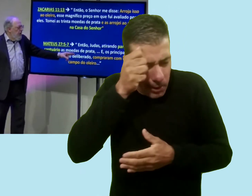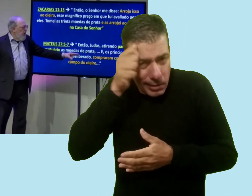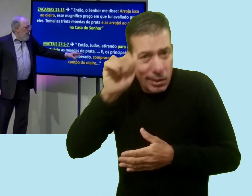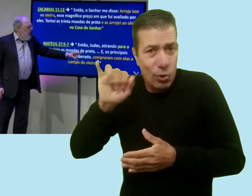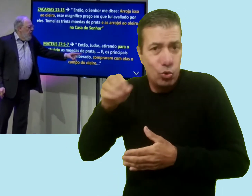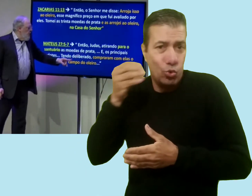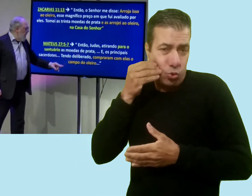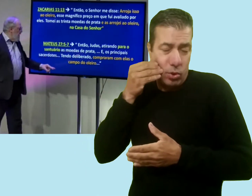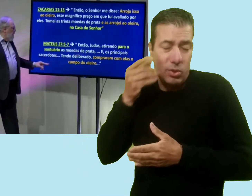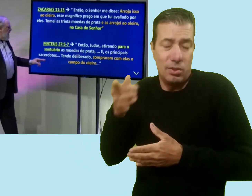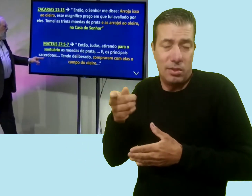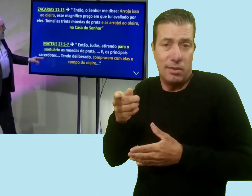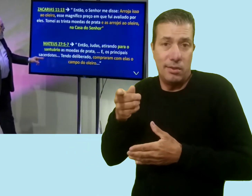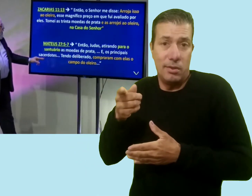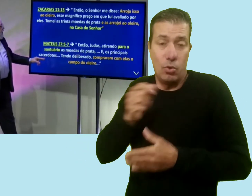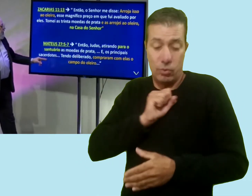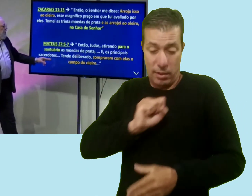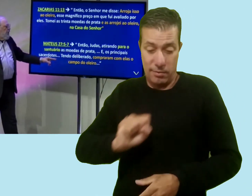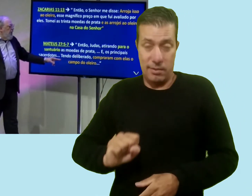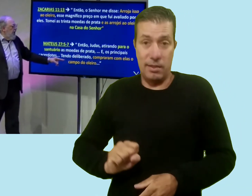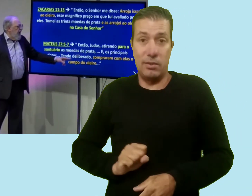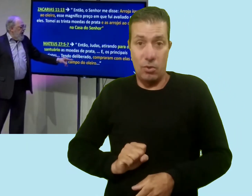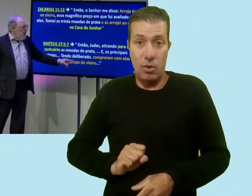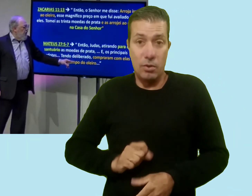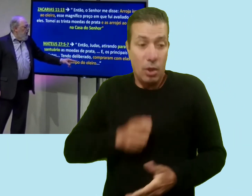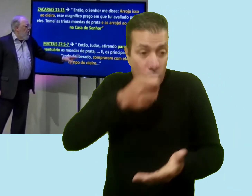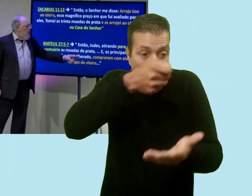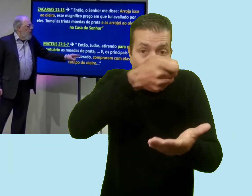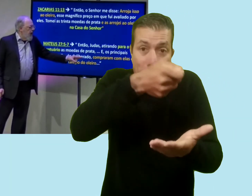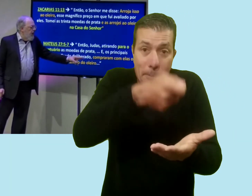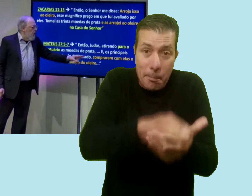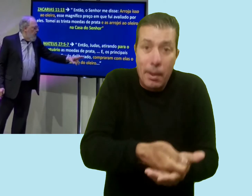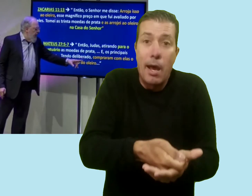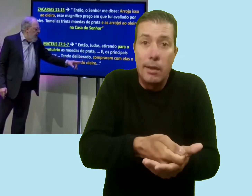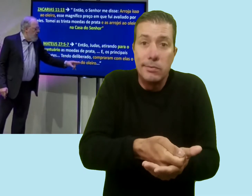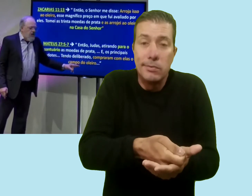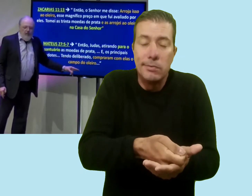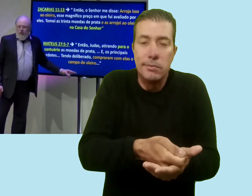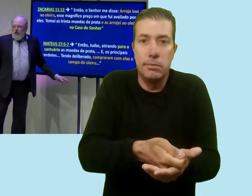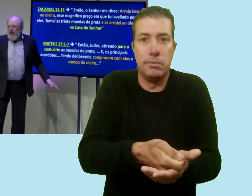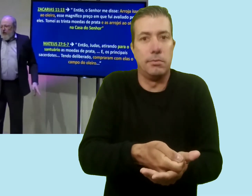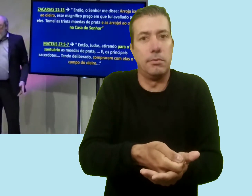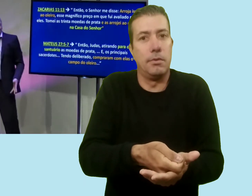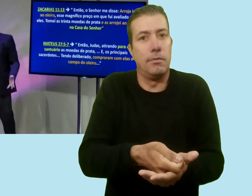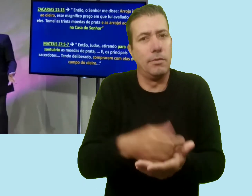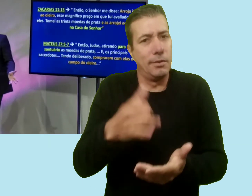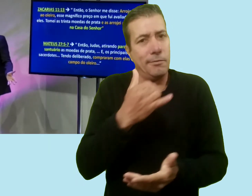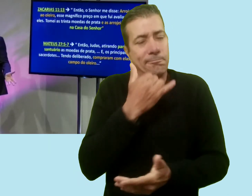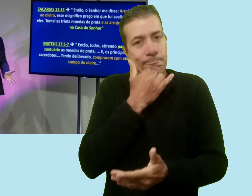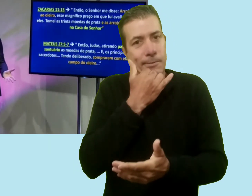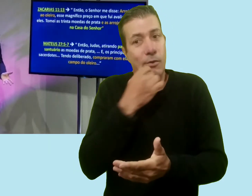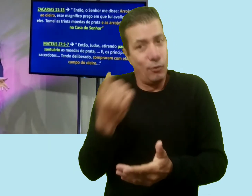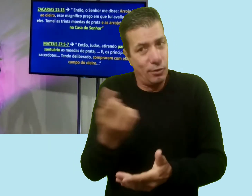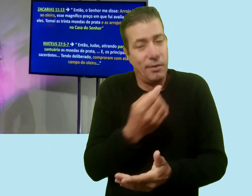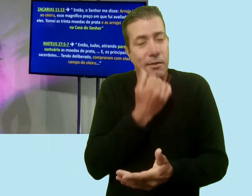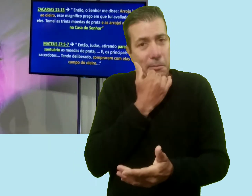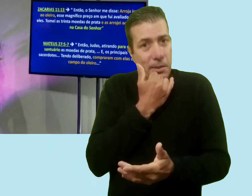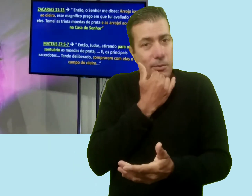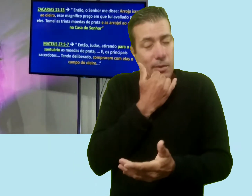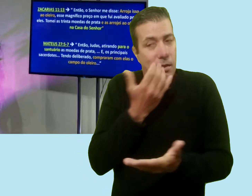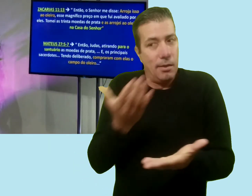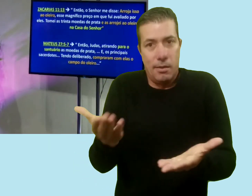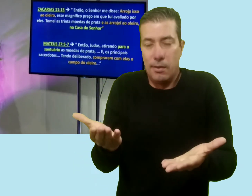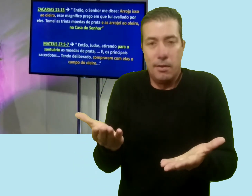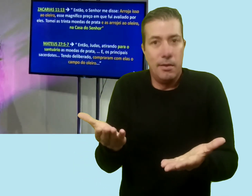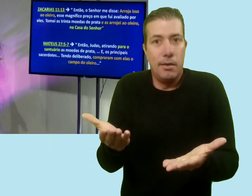ele fez, e os principais sacerdotes, tendo deliberado, compraram com elas o campo do oleiro. Gente, vocês vão me perdoar, mas